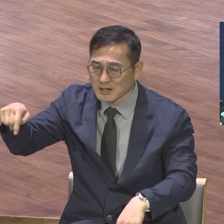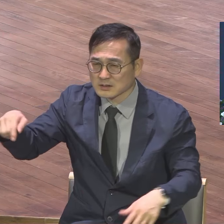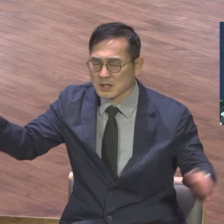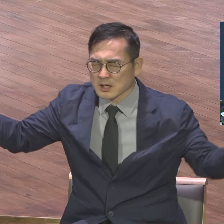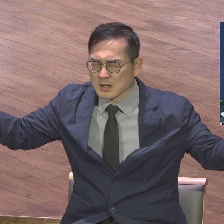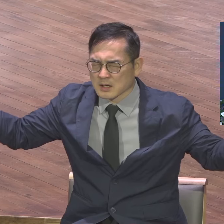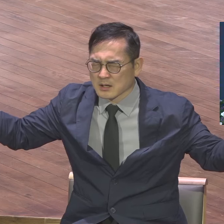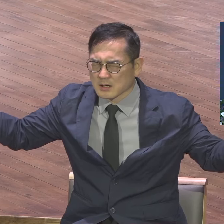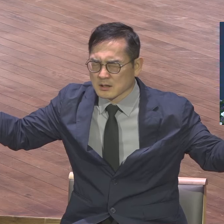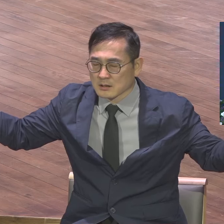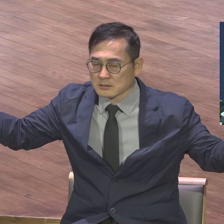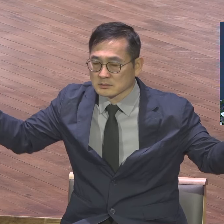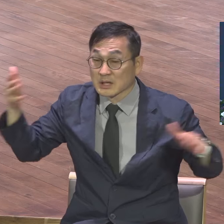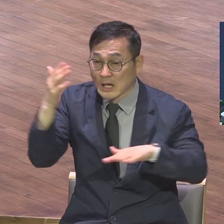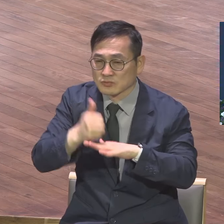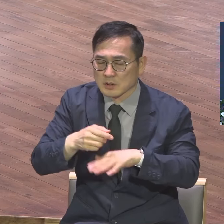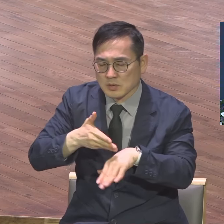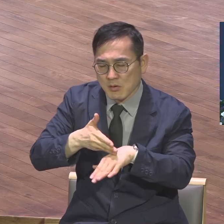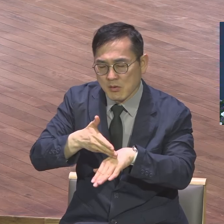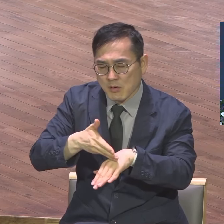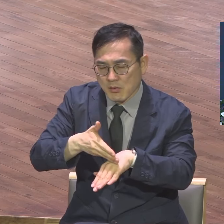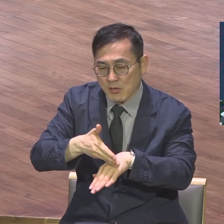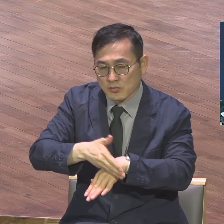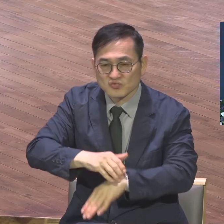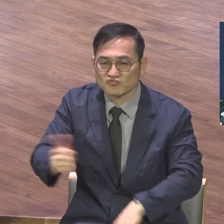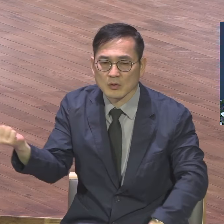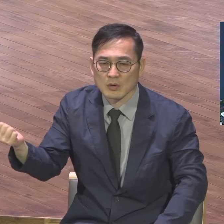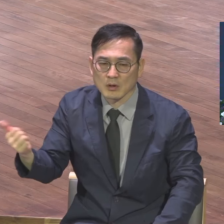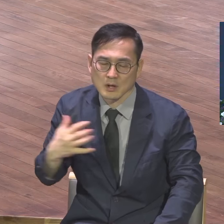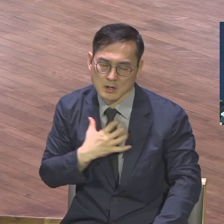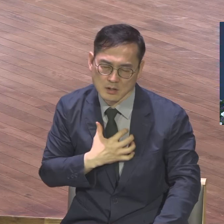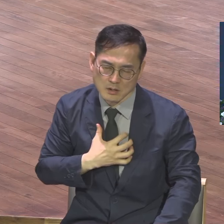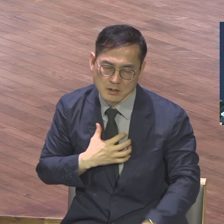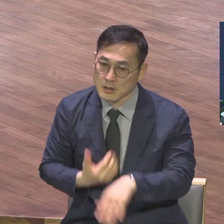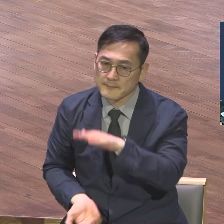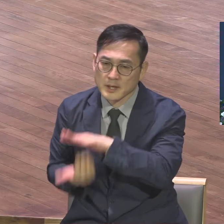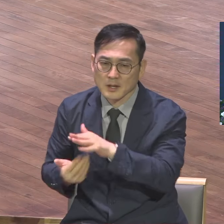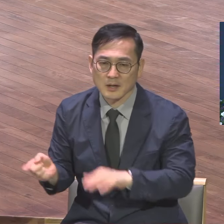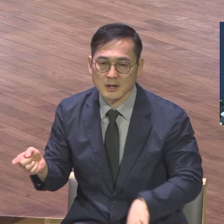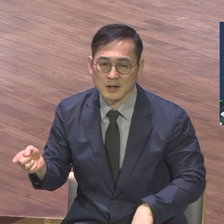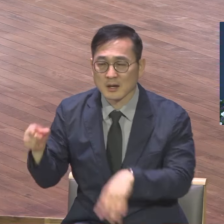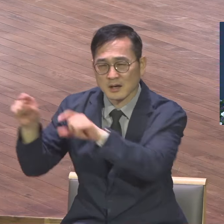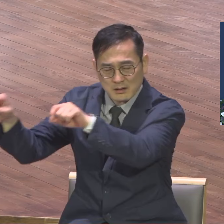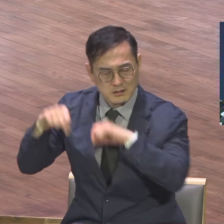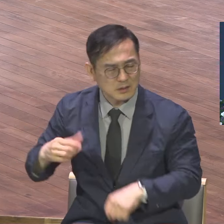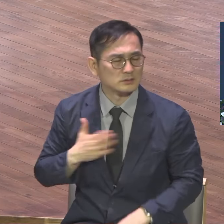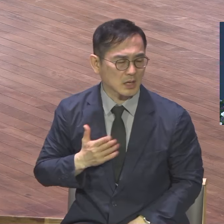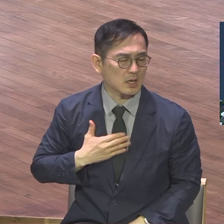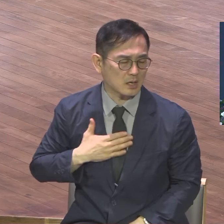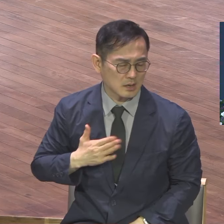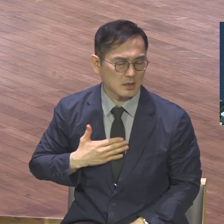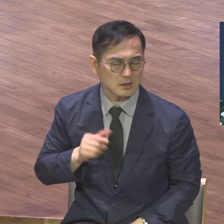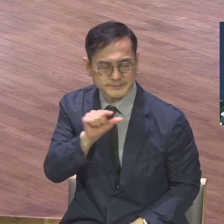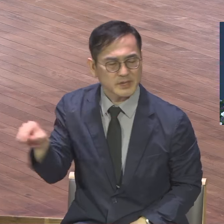것이다. 그리고 내가 부활할 것이다. 라는 말을 세 번이나